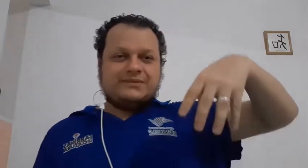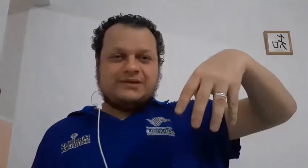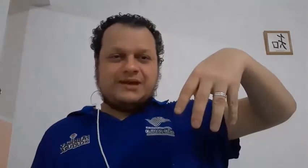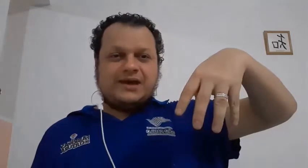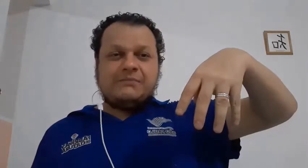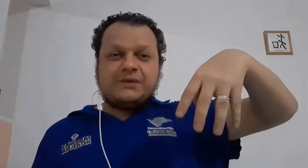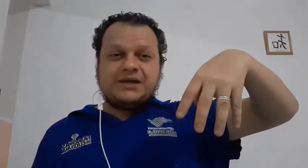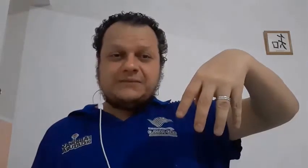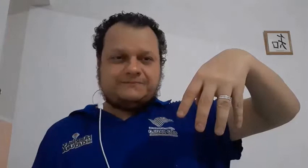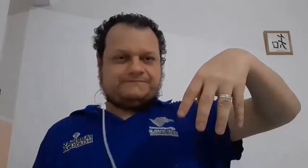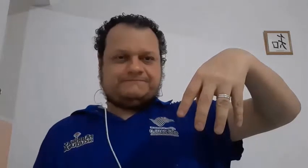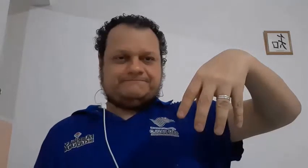M.